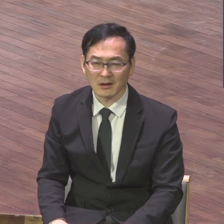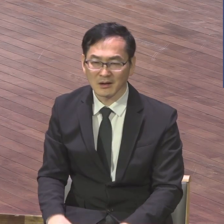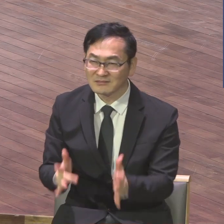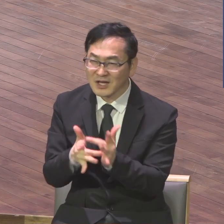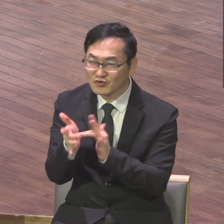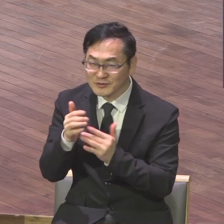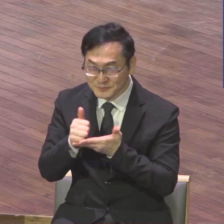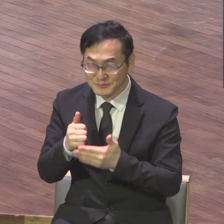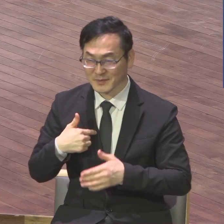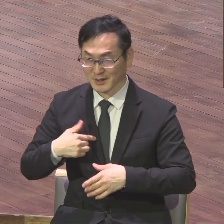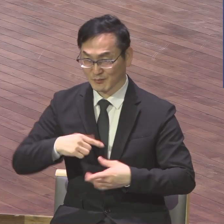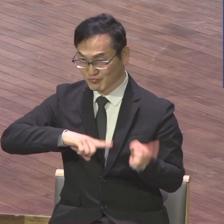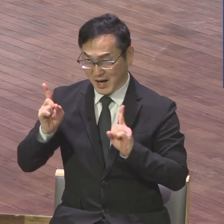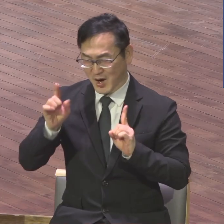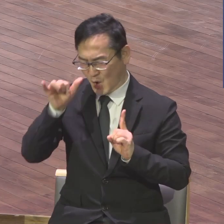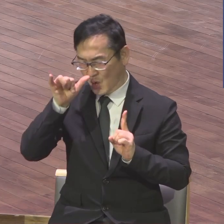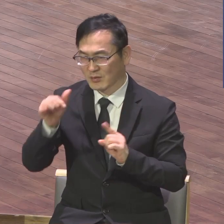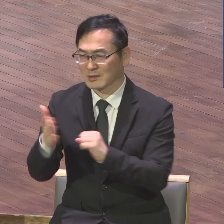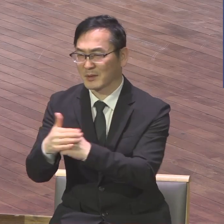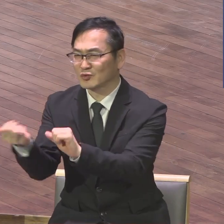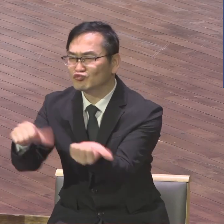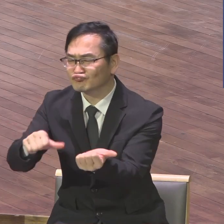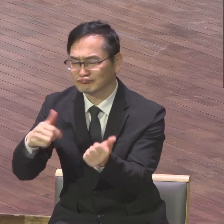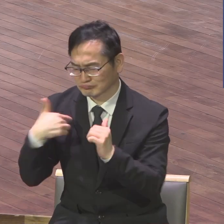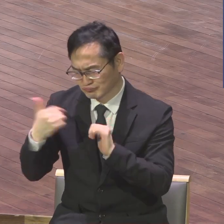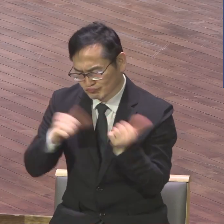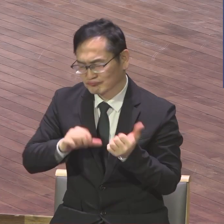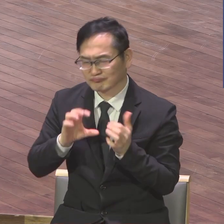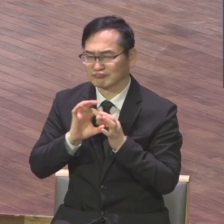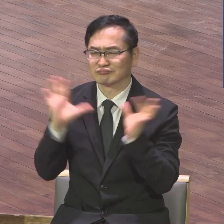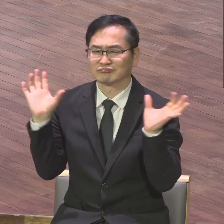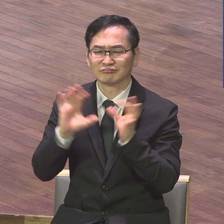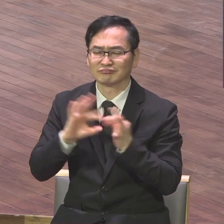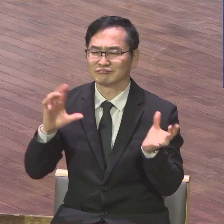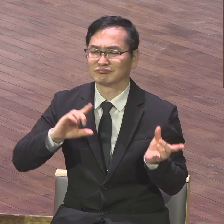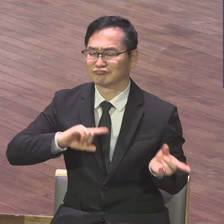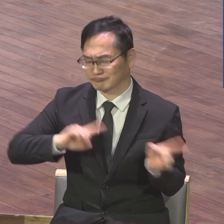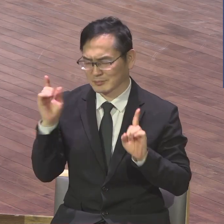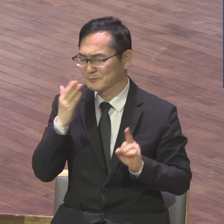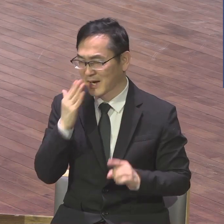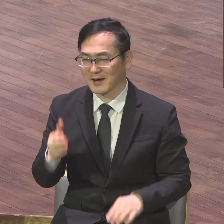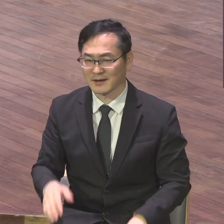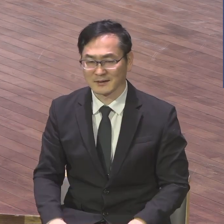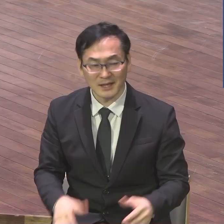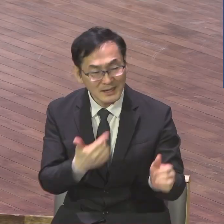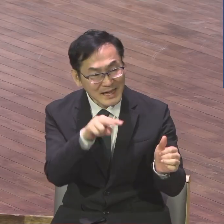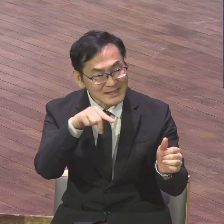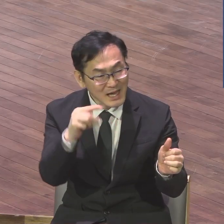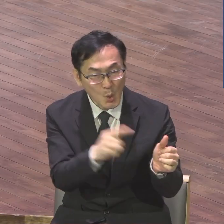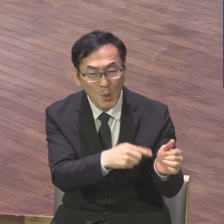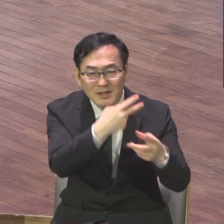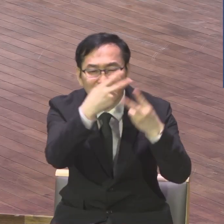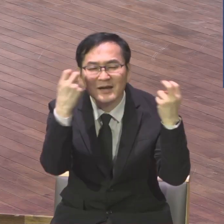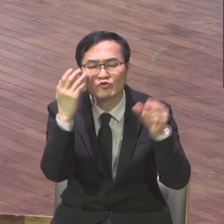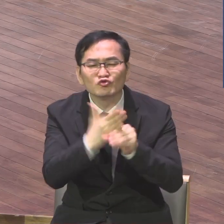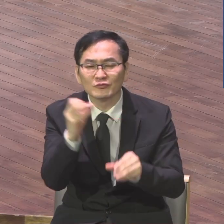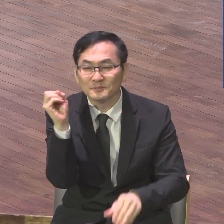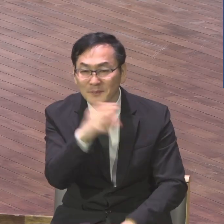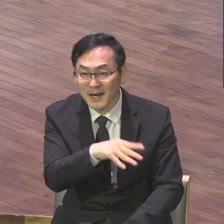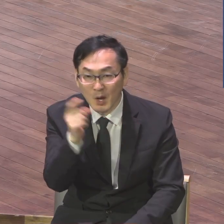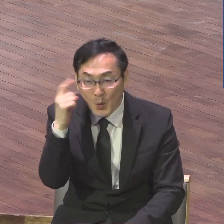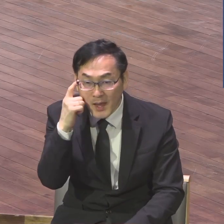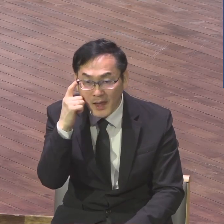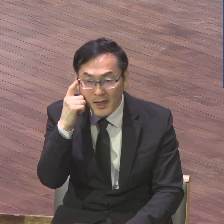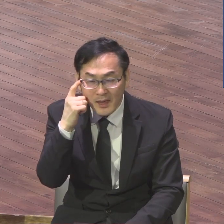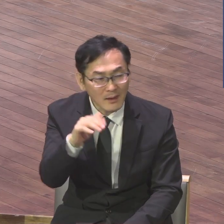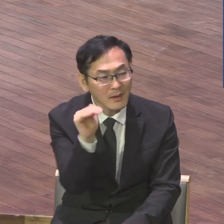나에가 아무 의미 없다. 예수님 본문 11절에서 나사로가 잠들었다라고 그렇게 말하면서